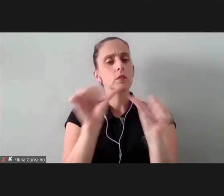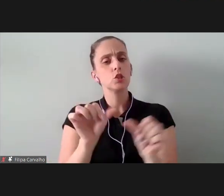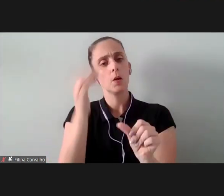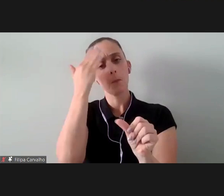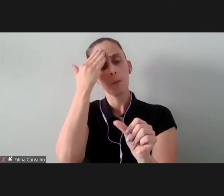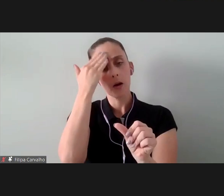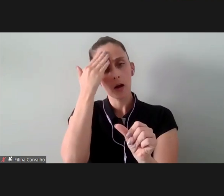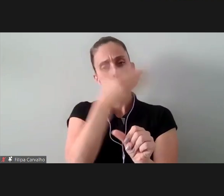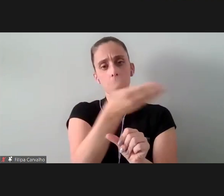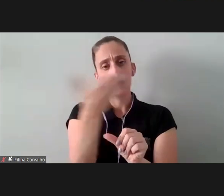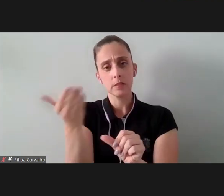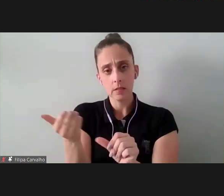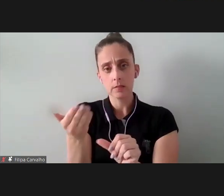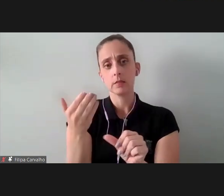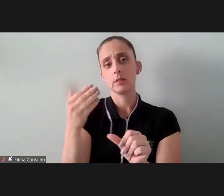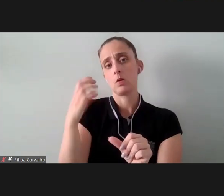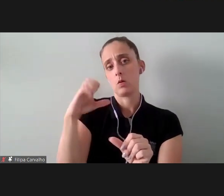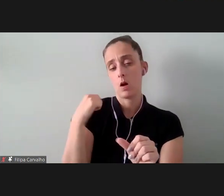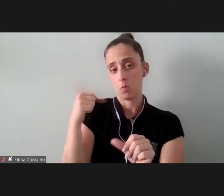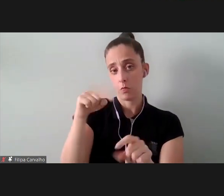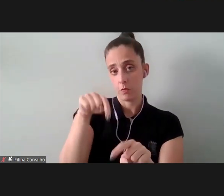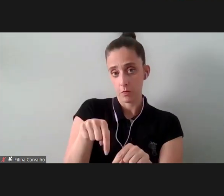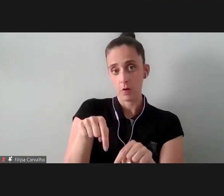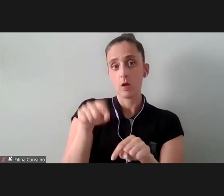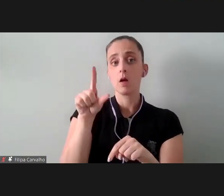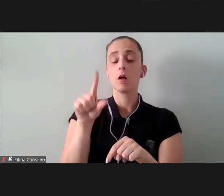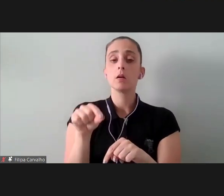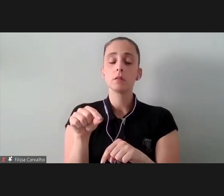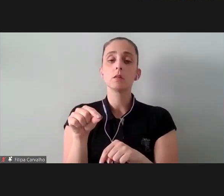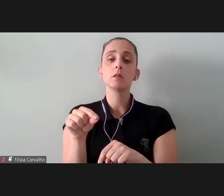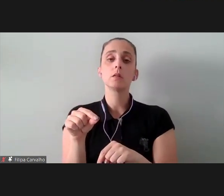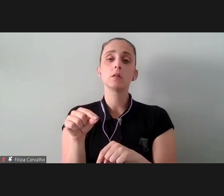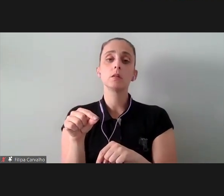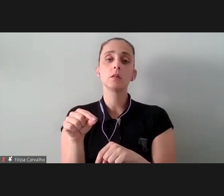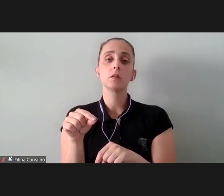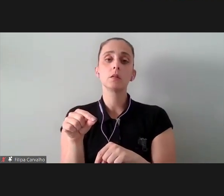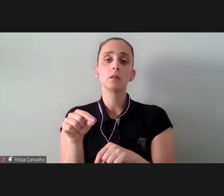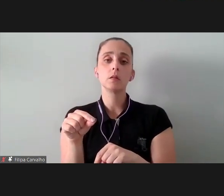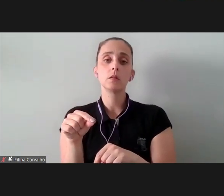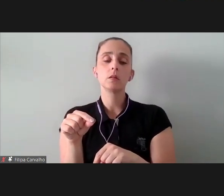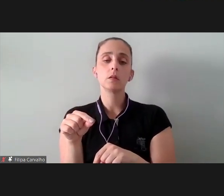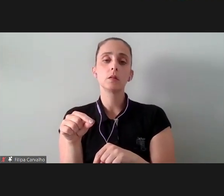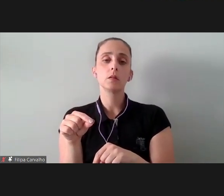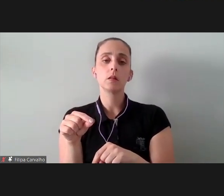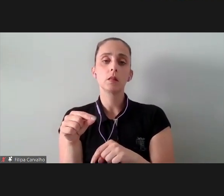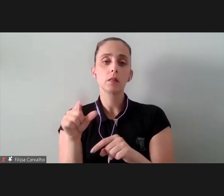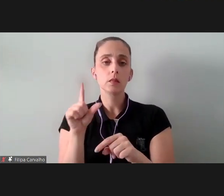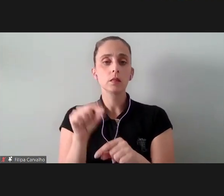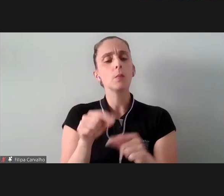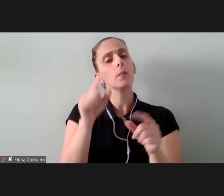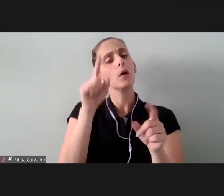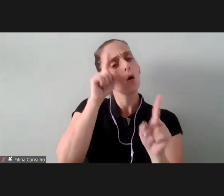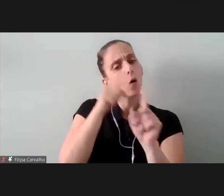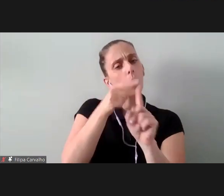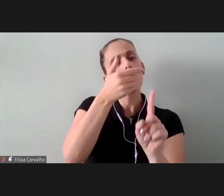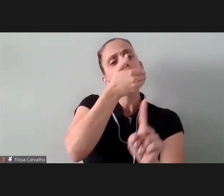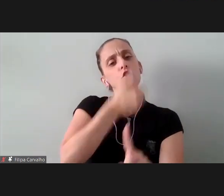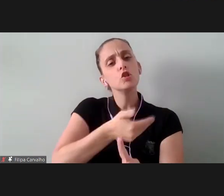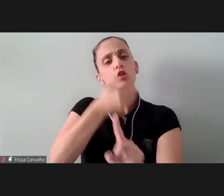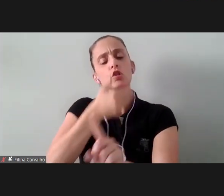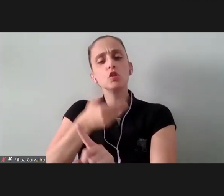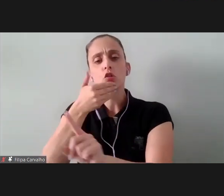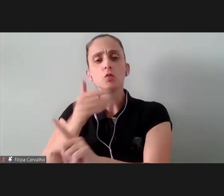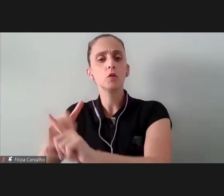capacitação em Cabo Verde e também com um mandato de auscultar a experiência e